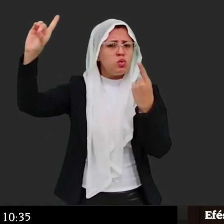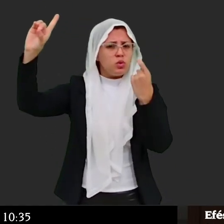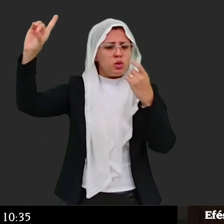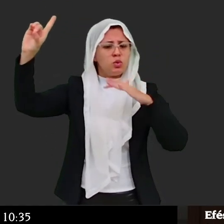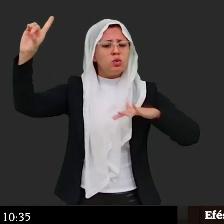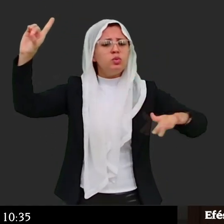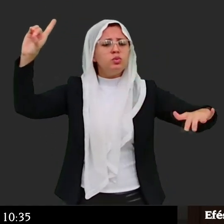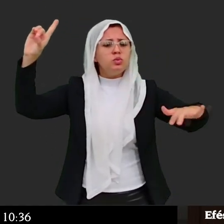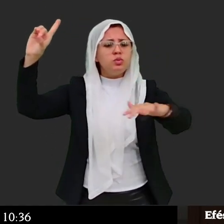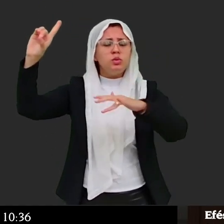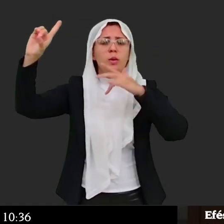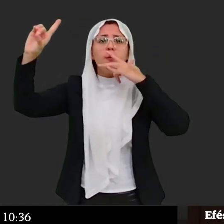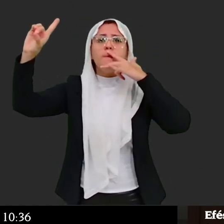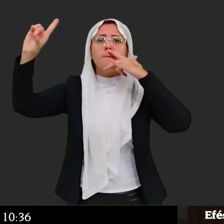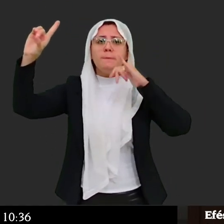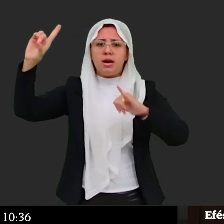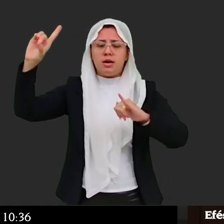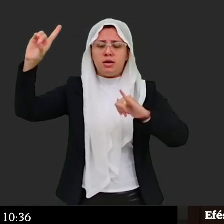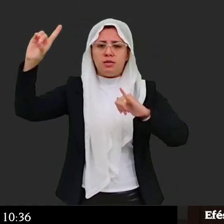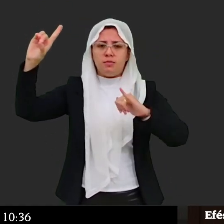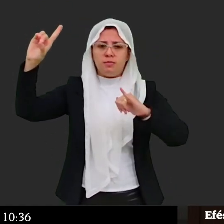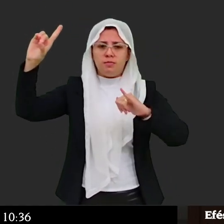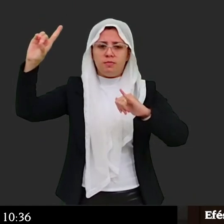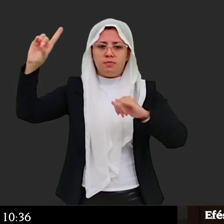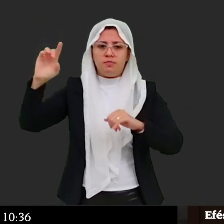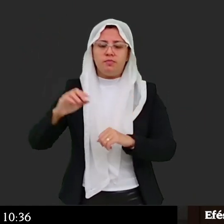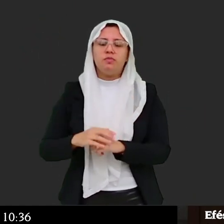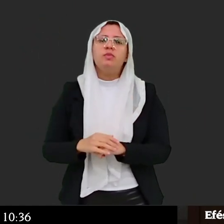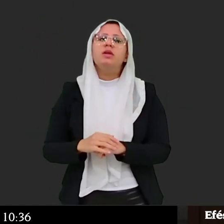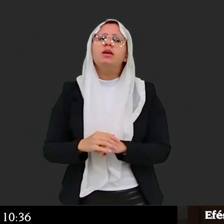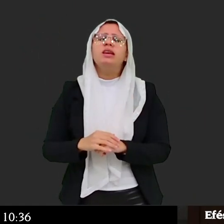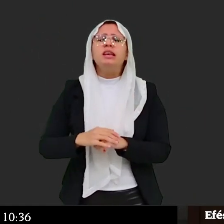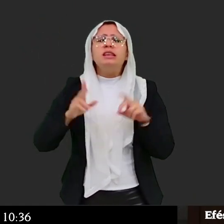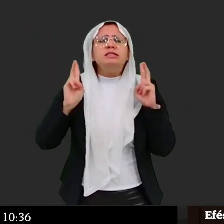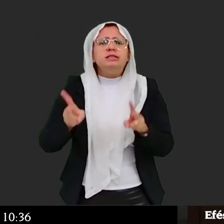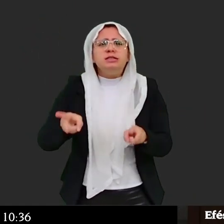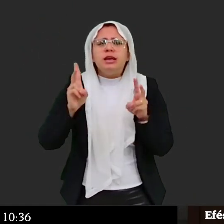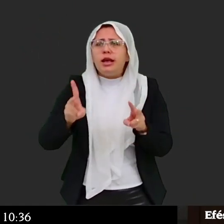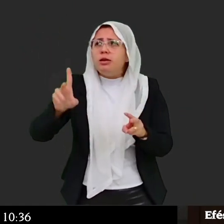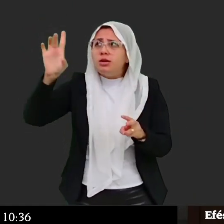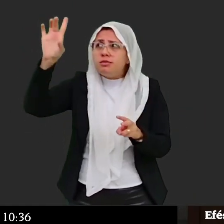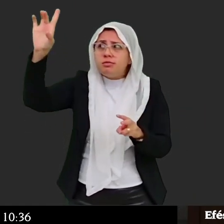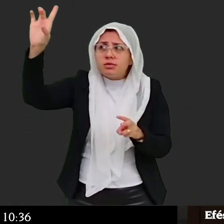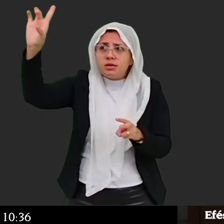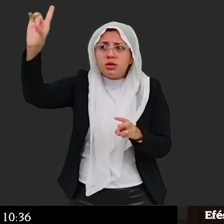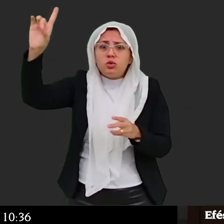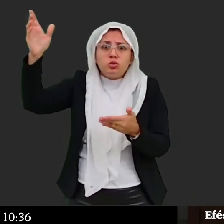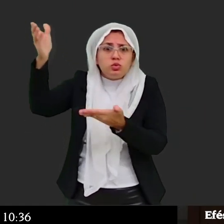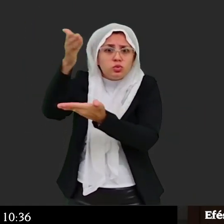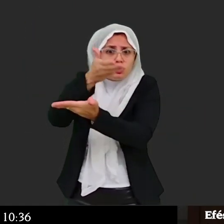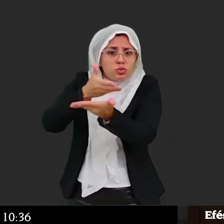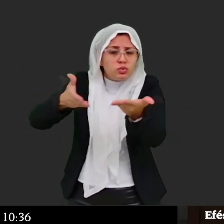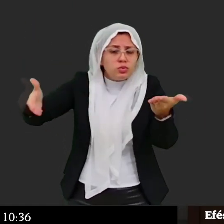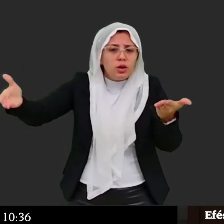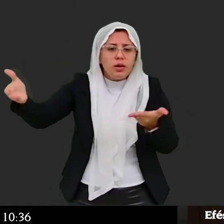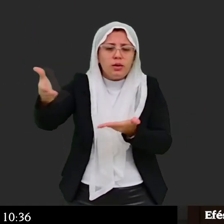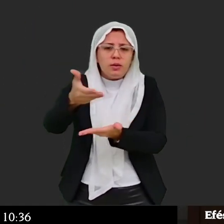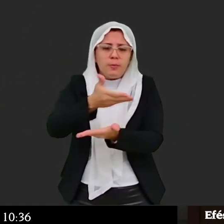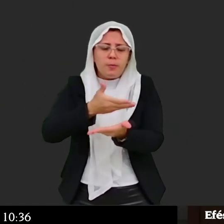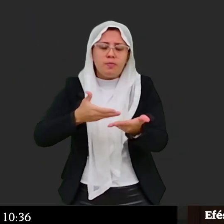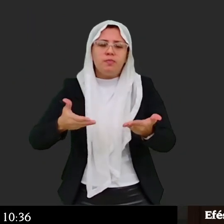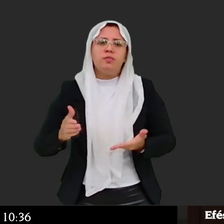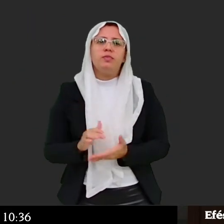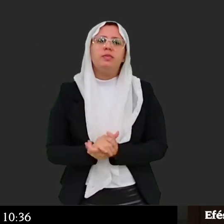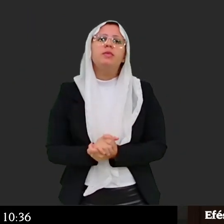sobre todos, e por todos e em todos. Mas a graça foi dada a cada um